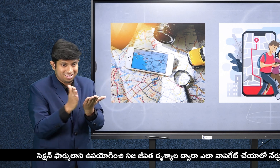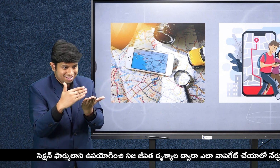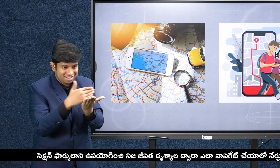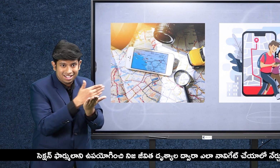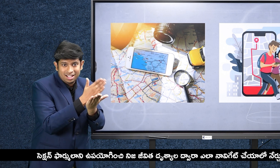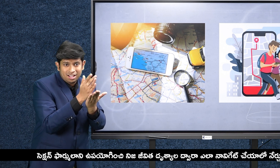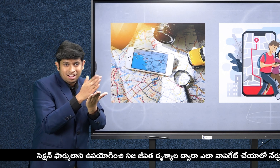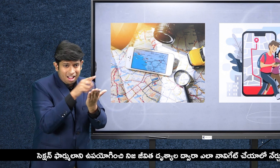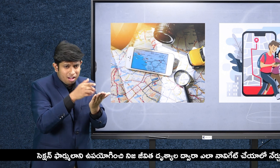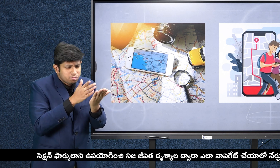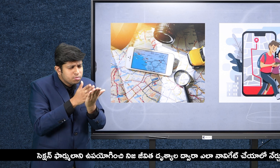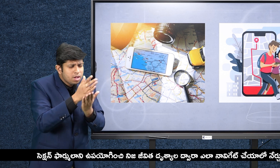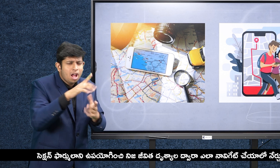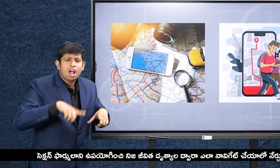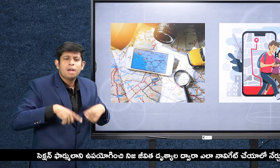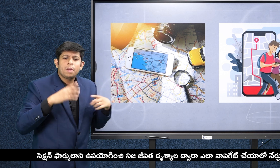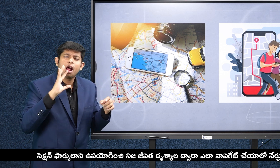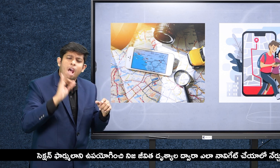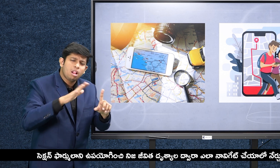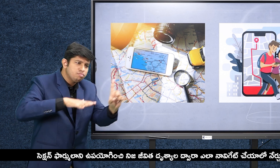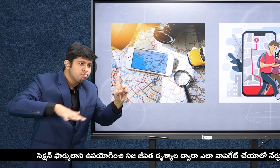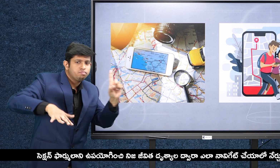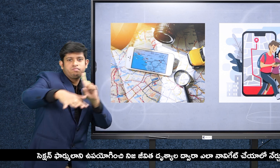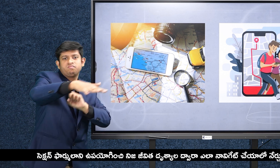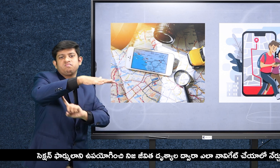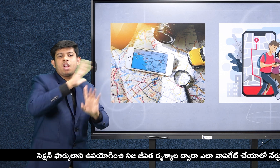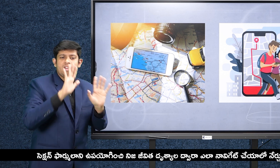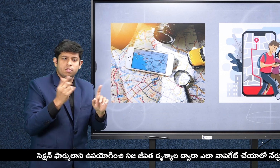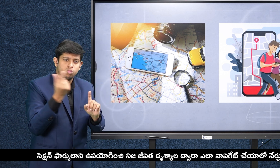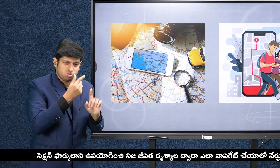జీవిత దృశ్యాల ద్వారా ఎలా నావిగేట్ చేయాలో